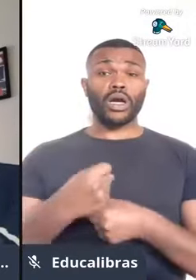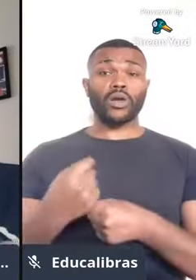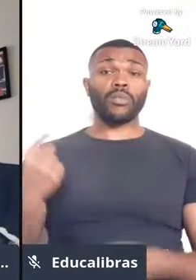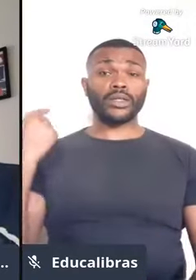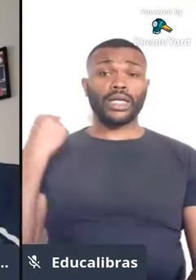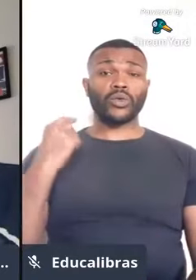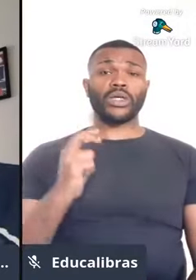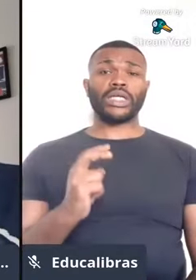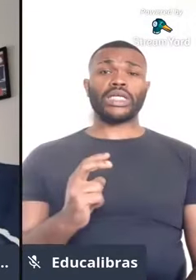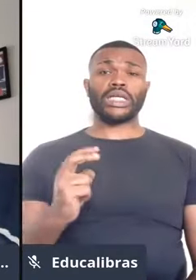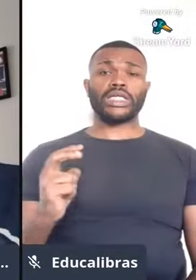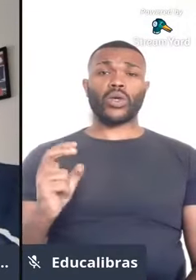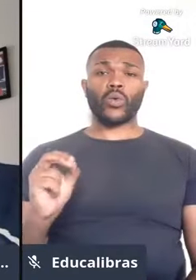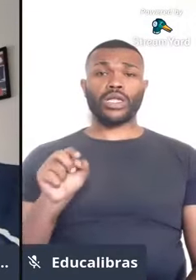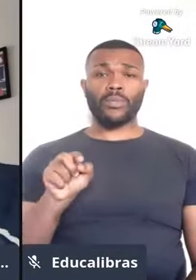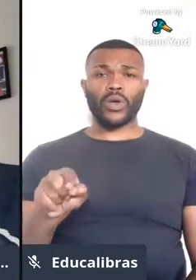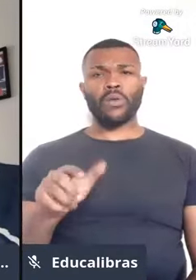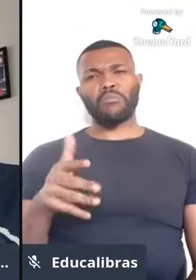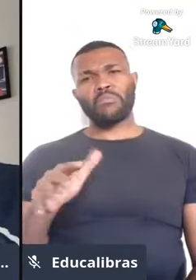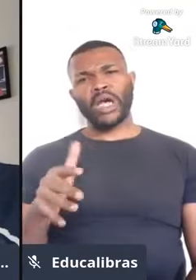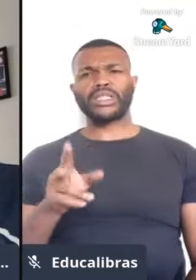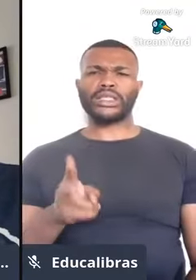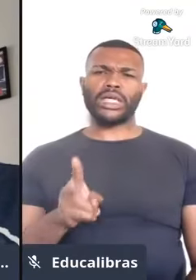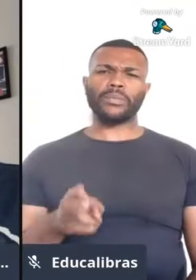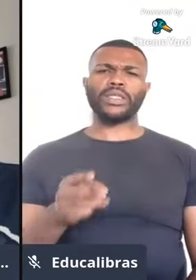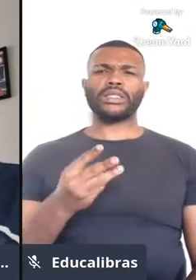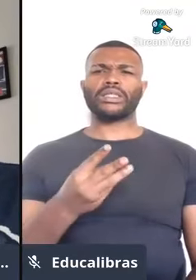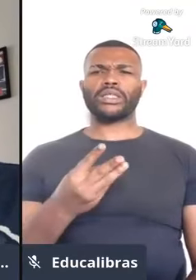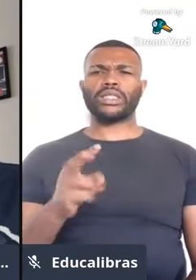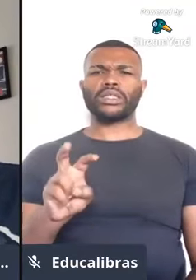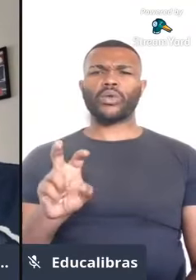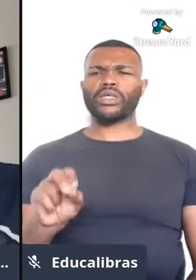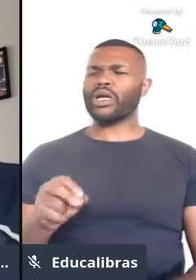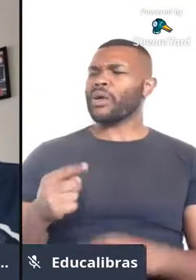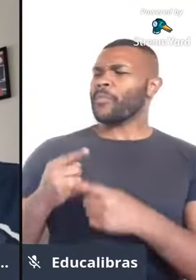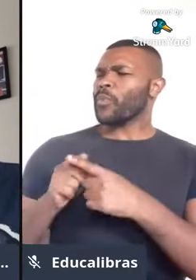média é 350 mil. Por que especificamente em dezembro 1 milhão?